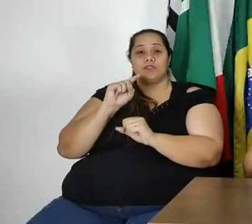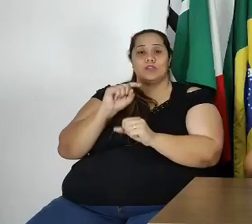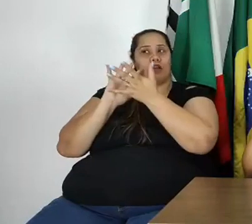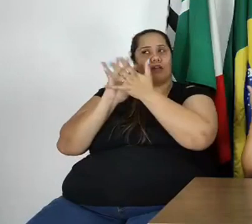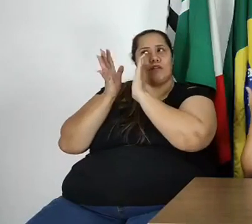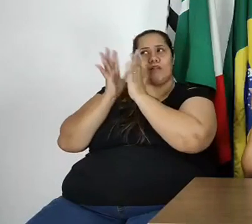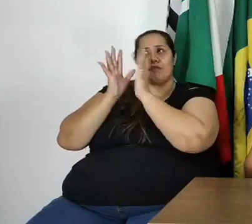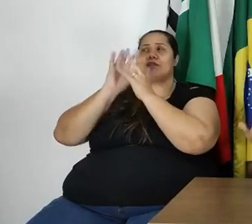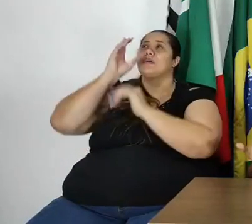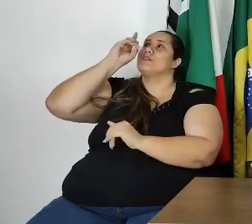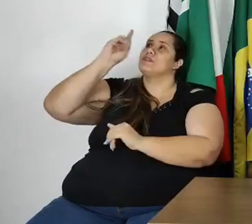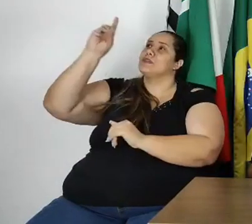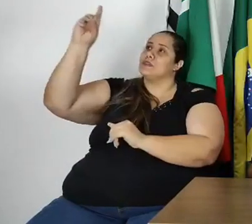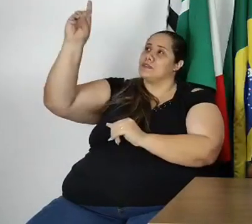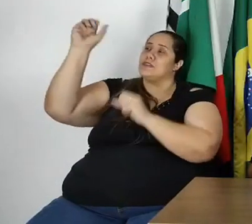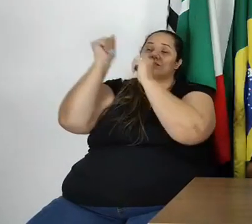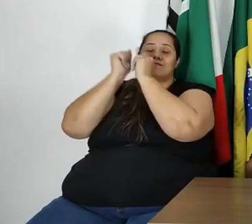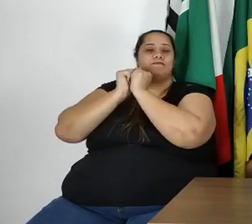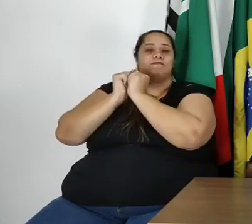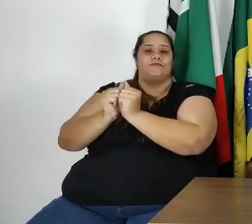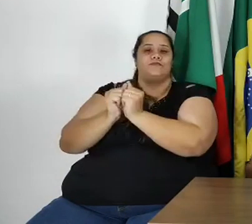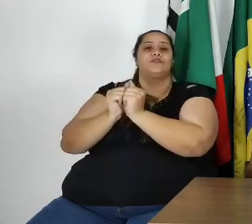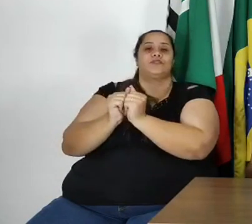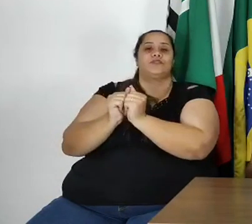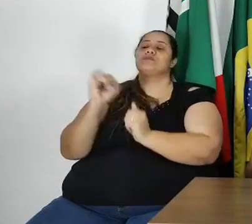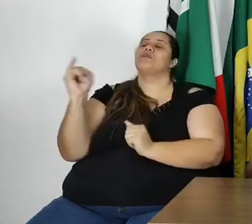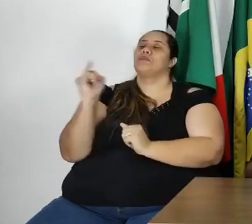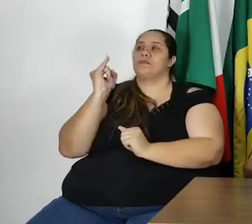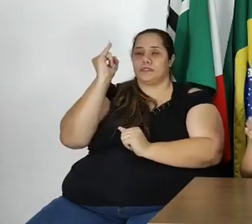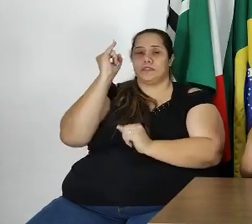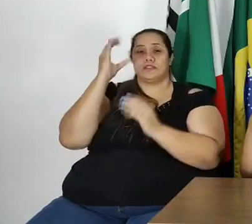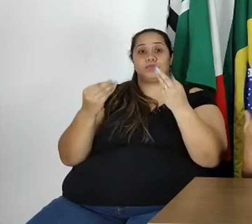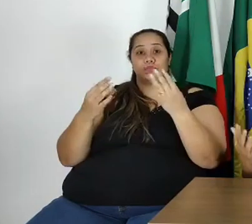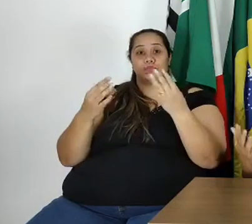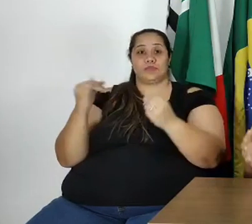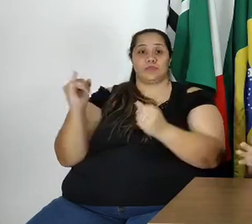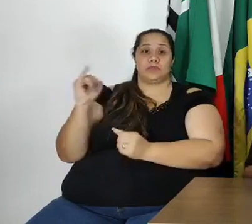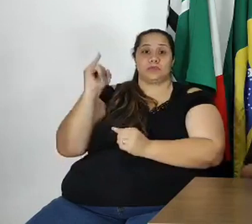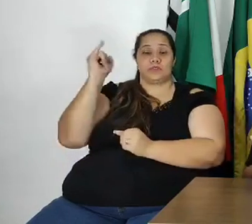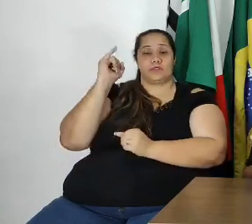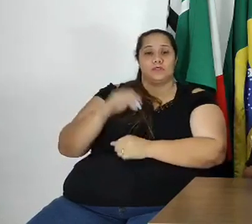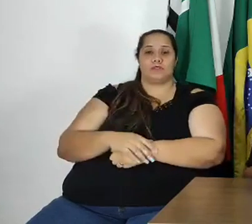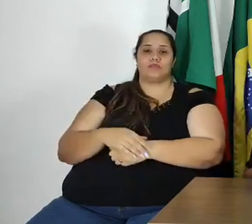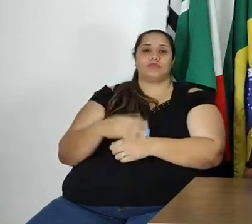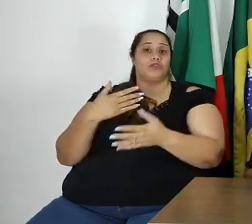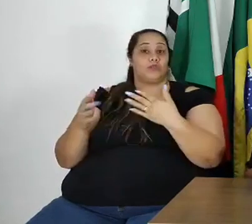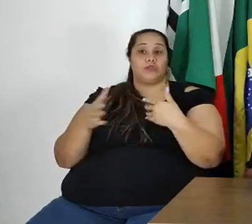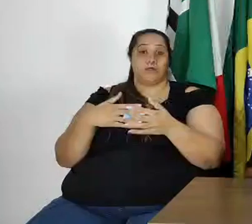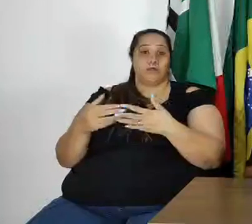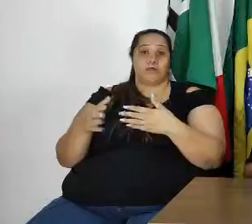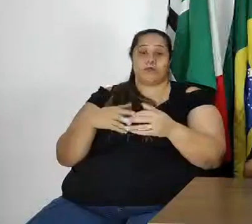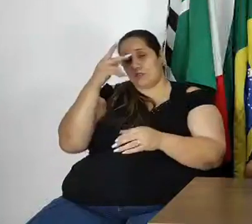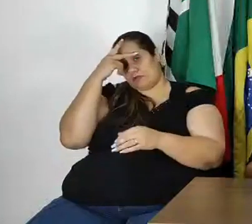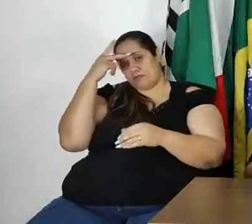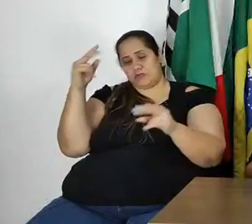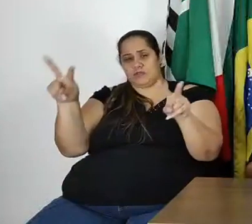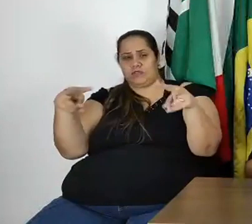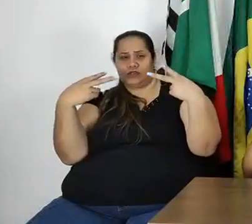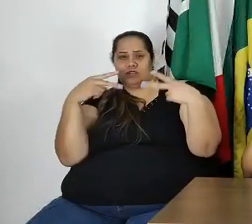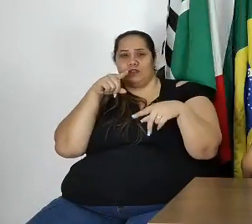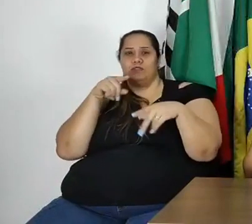importante é a sua conexão com Deus. Essa é a mais importante. Se as pessoas estão olhando, não se importe. Se